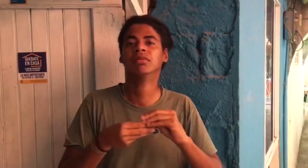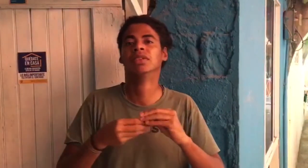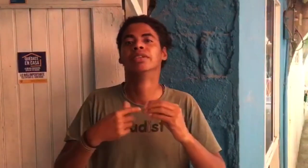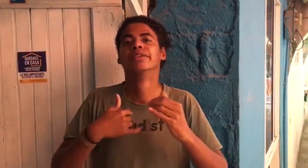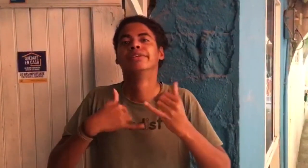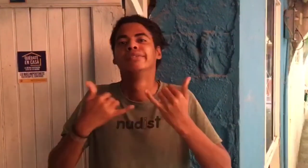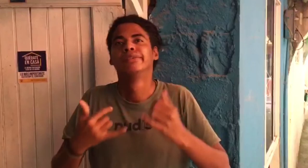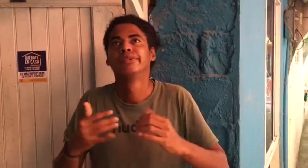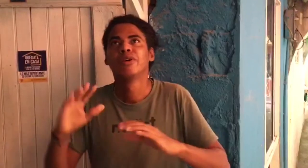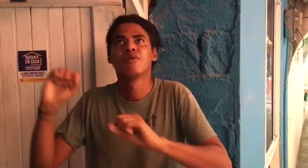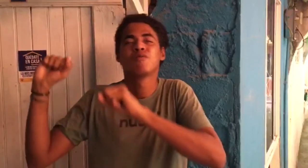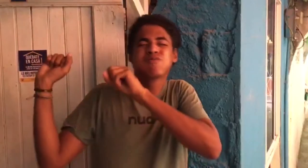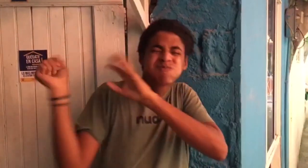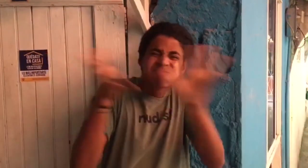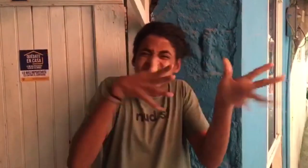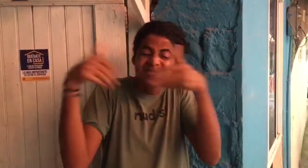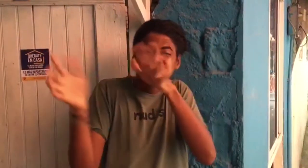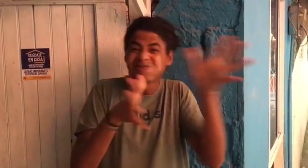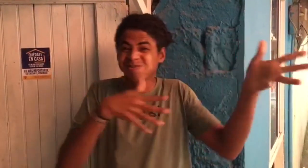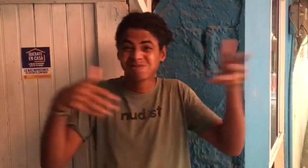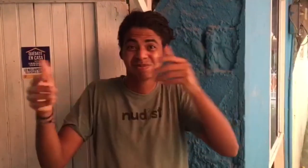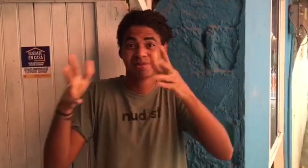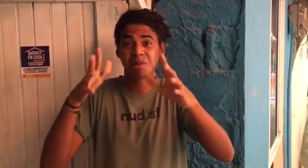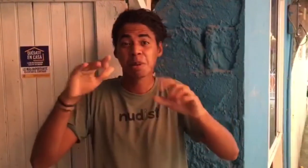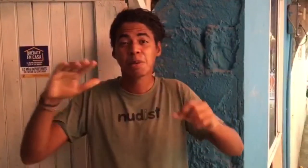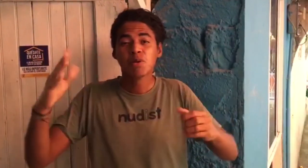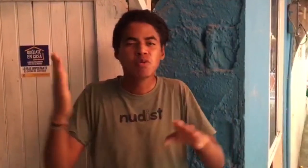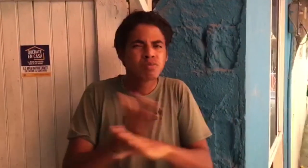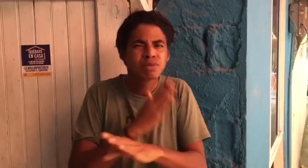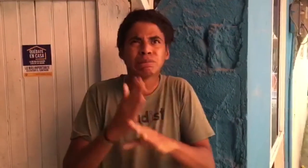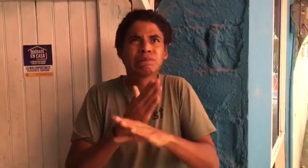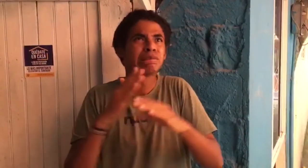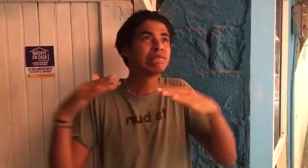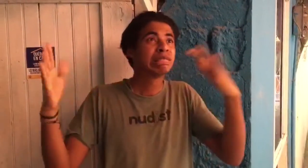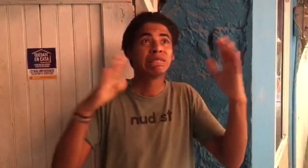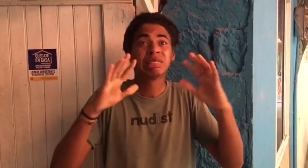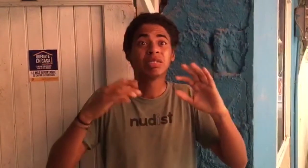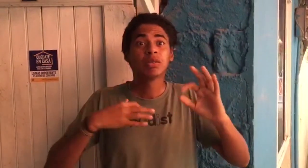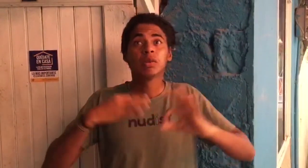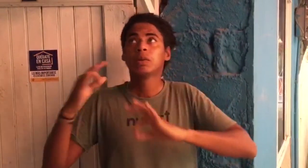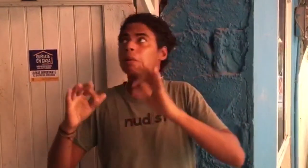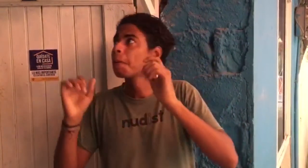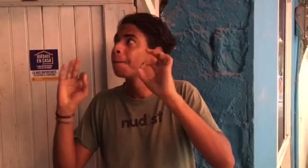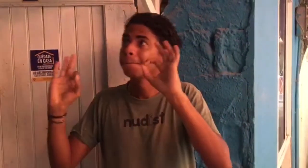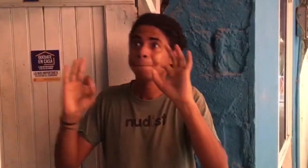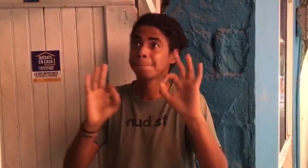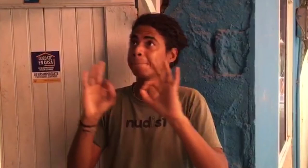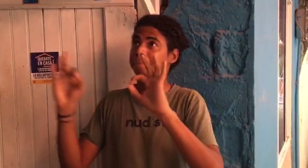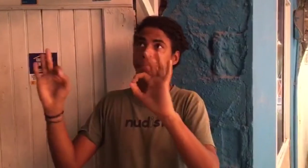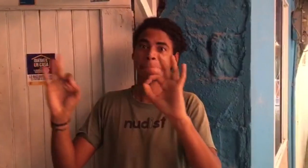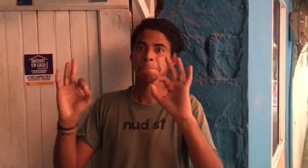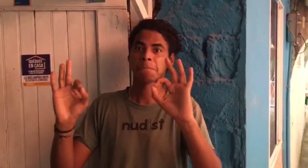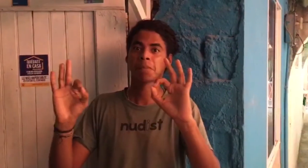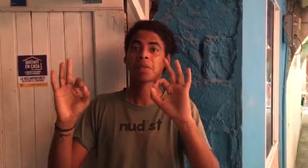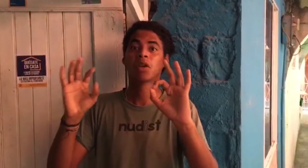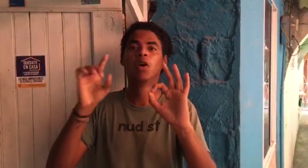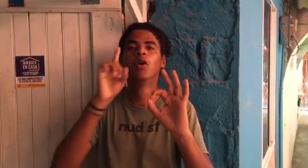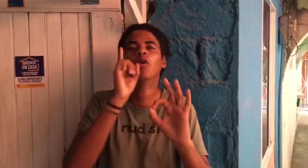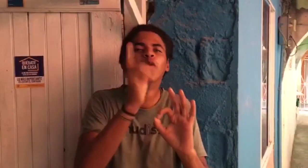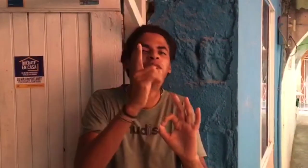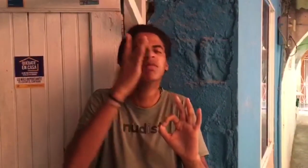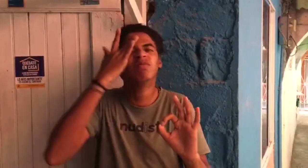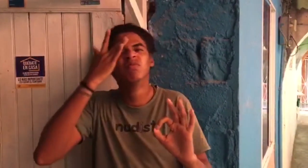pero si mostrarles como este huracán qué pasó si generó problemas y son muchos daños dentro de mi casa